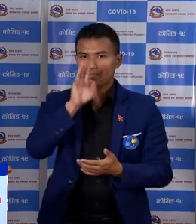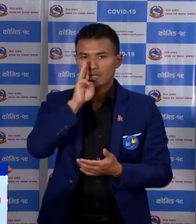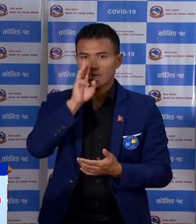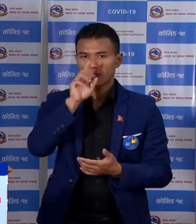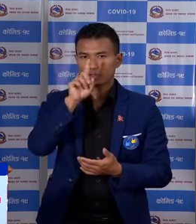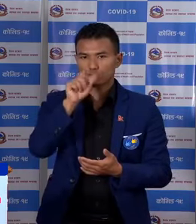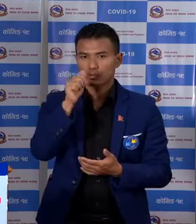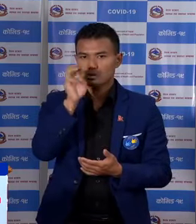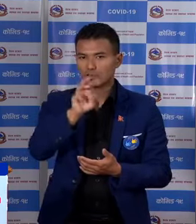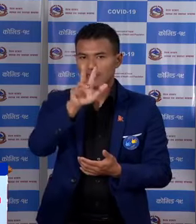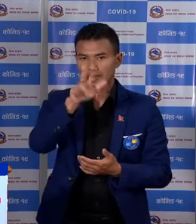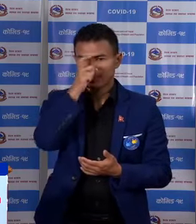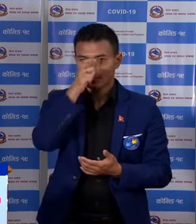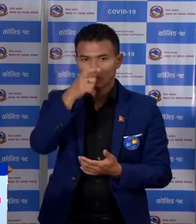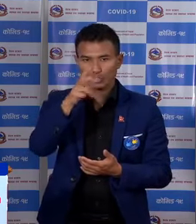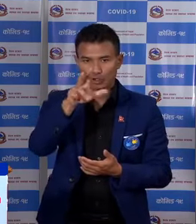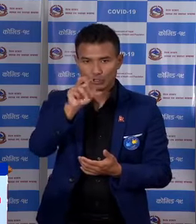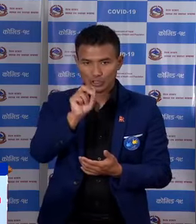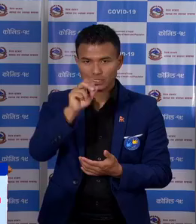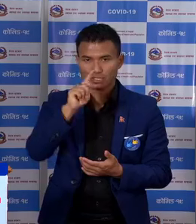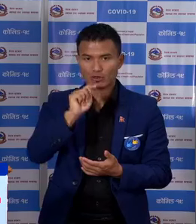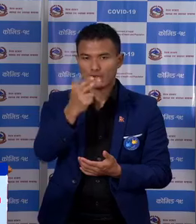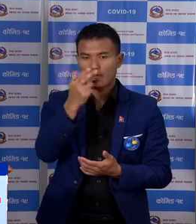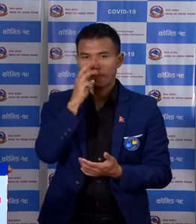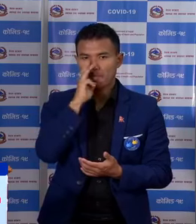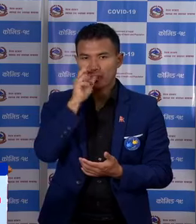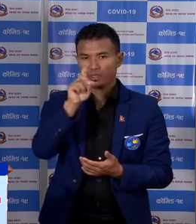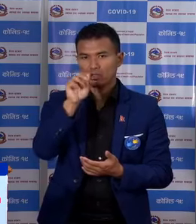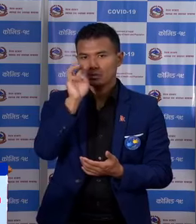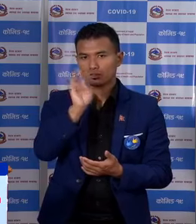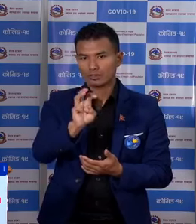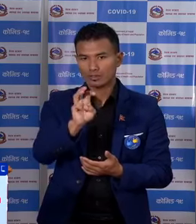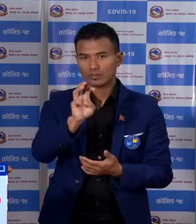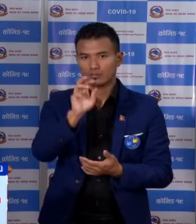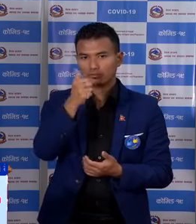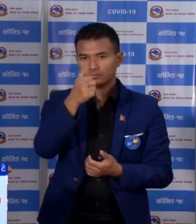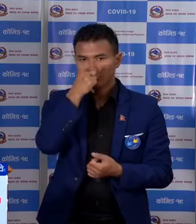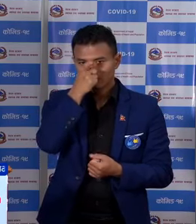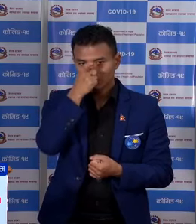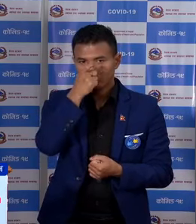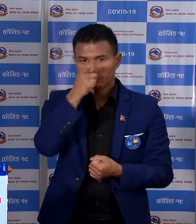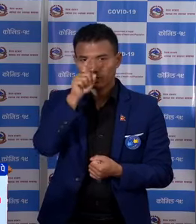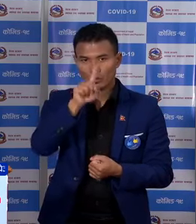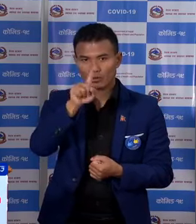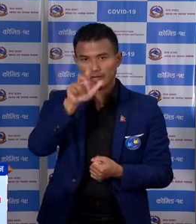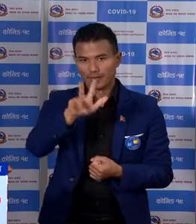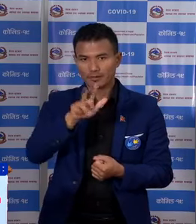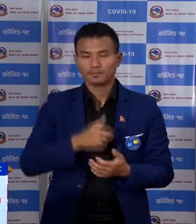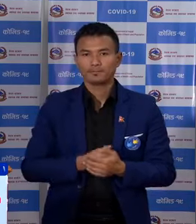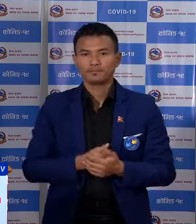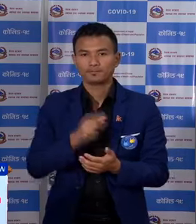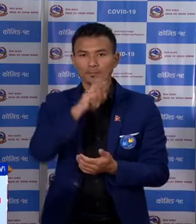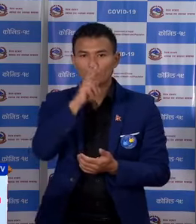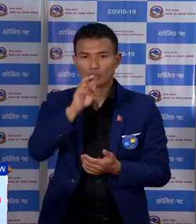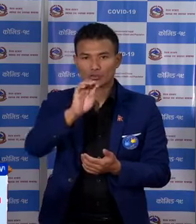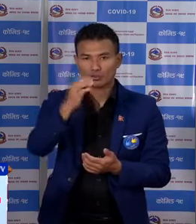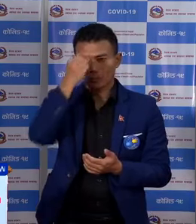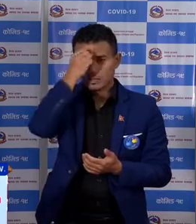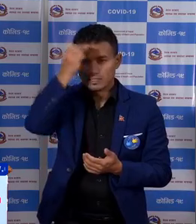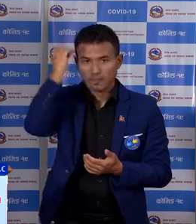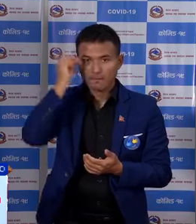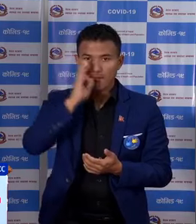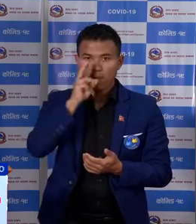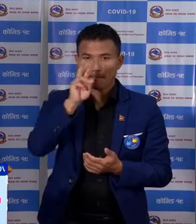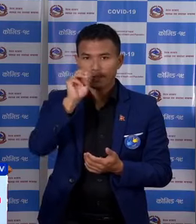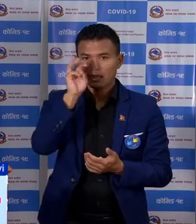,088 करणाली प्रदेश मां 10,068 र शुदुरपशिम प्रदेश